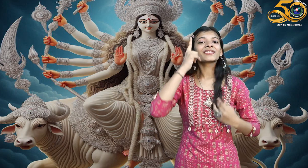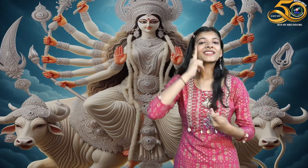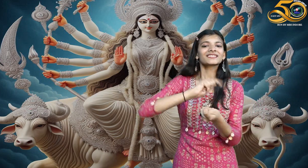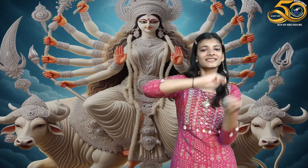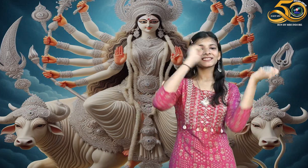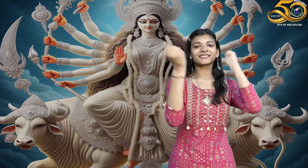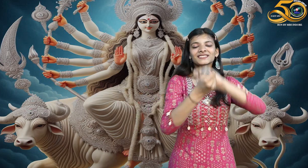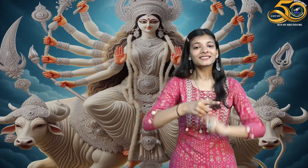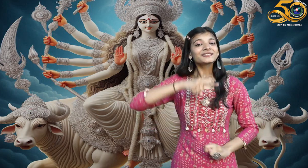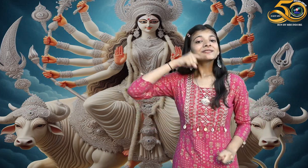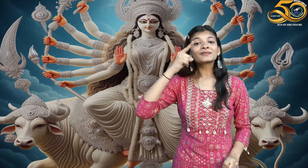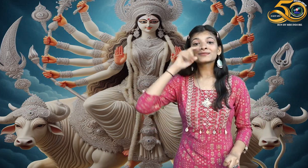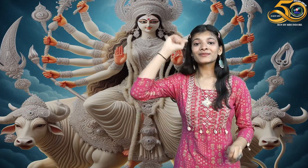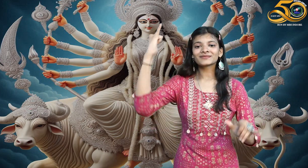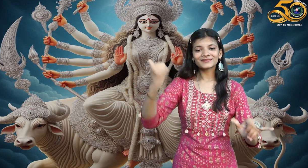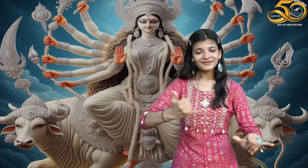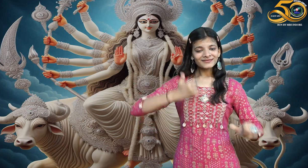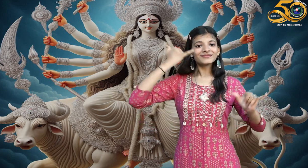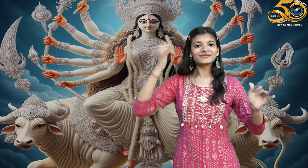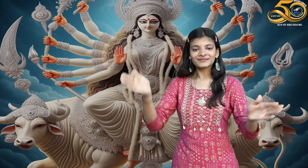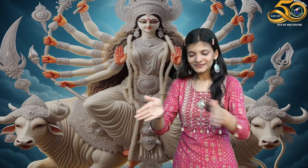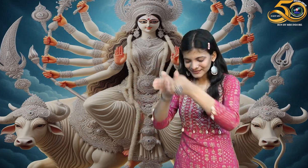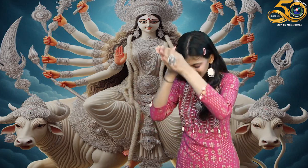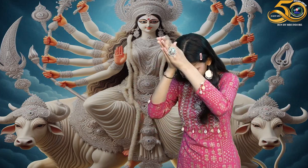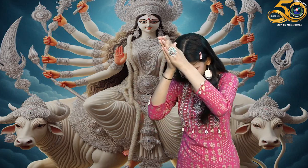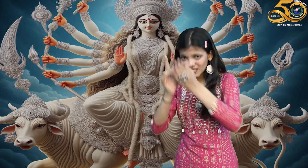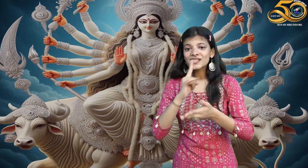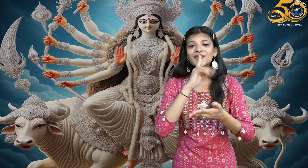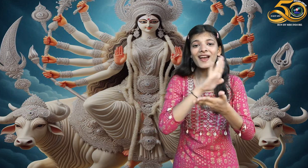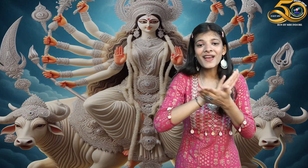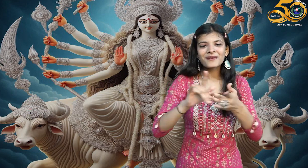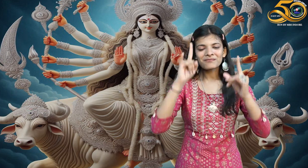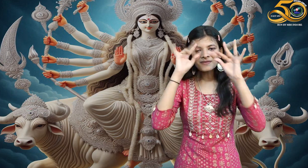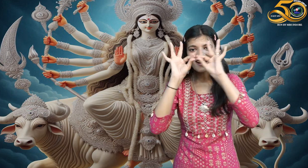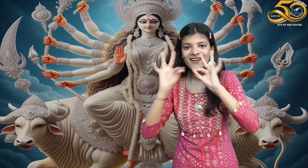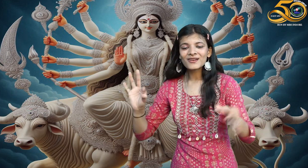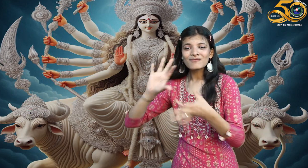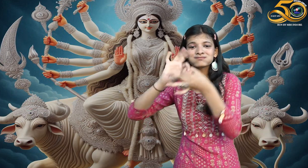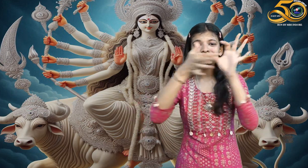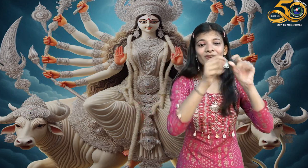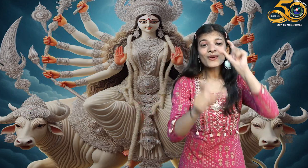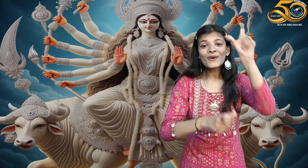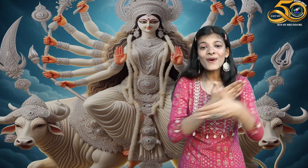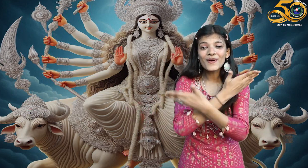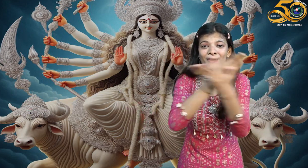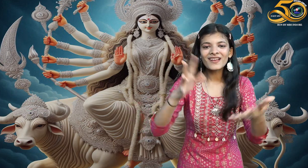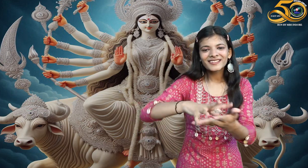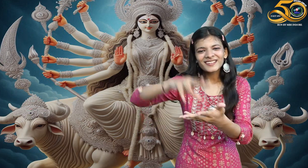कर दिया इसके लिए हम मा गौरी को शच्छत नमन करते हैं मा गौरी एकता और पवित्रता की प्रतीक हैं उनसे हम ये